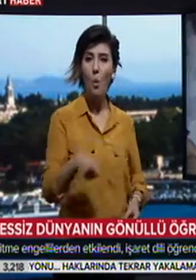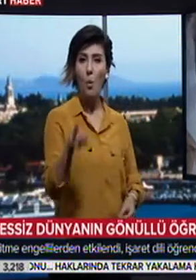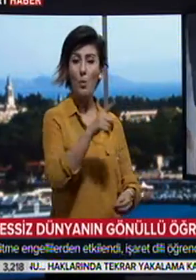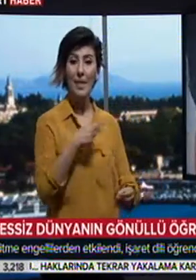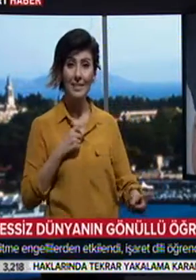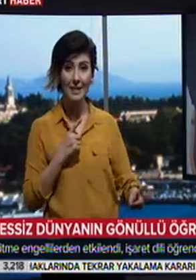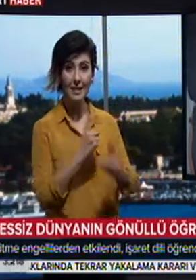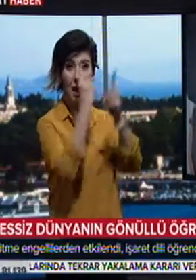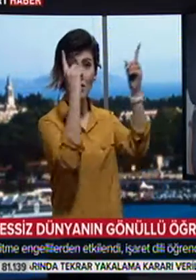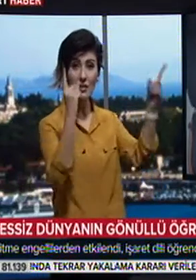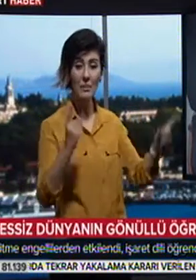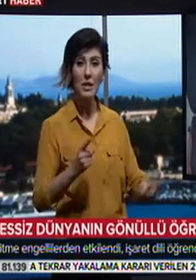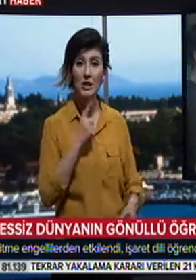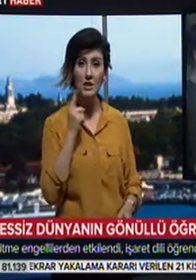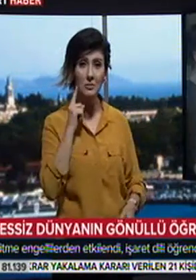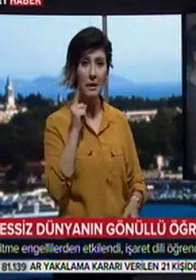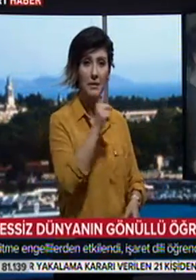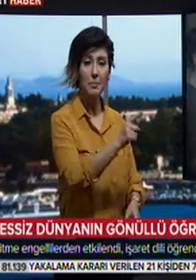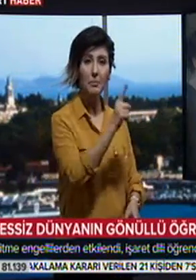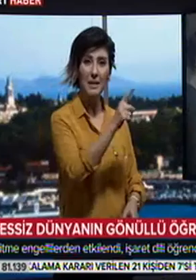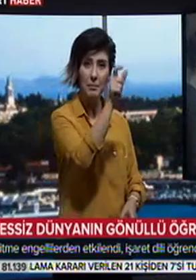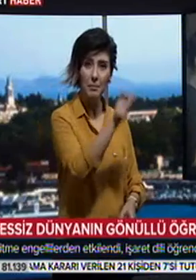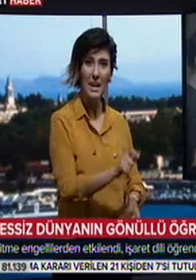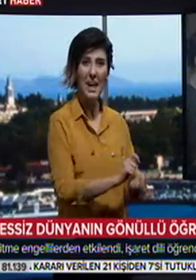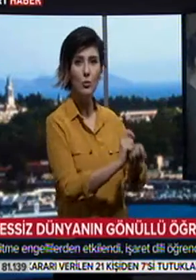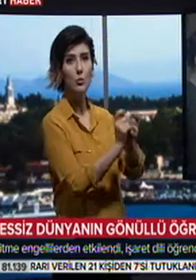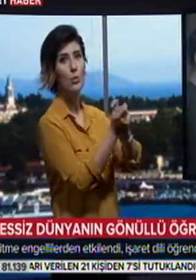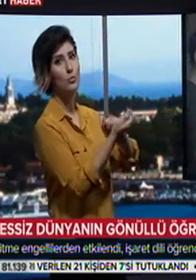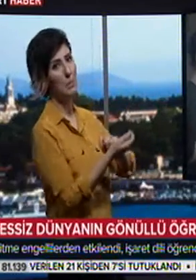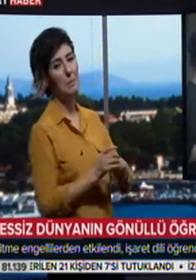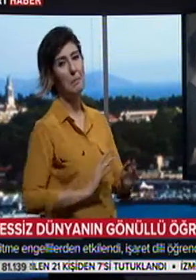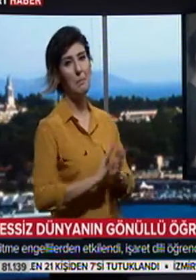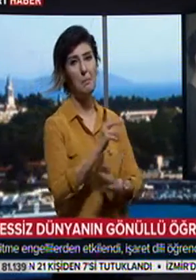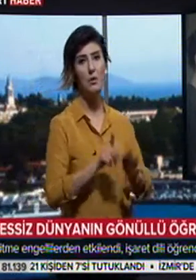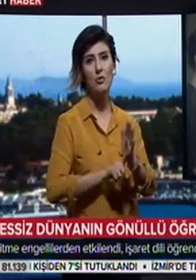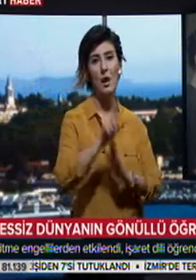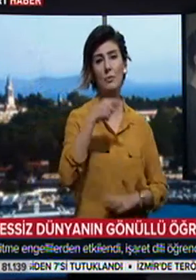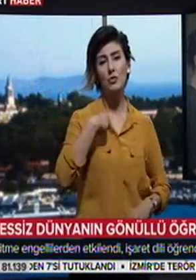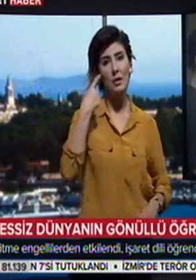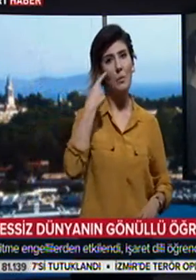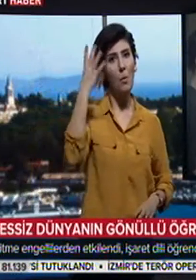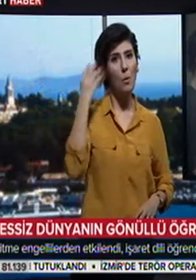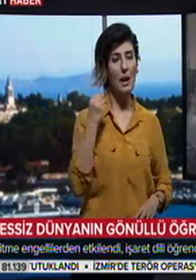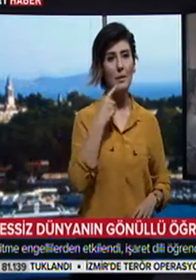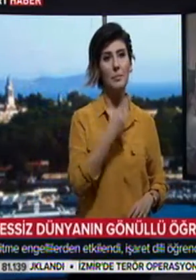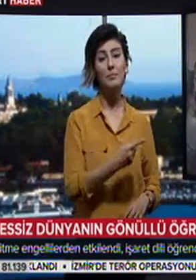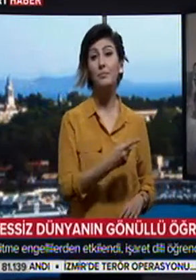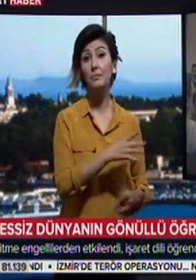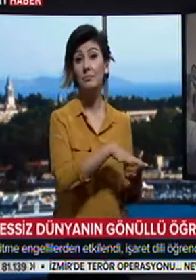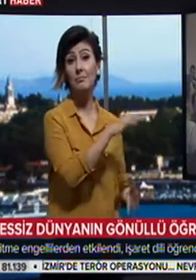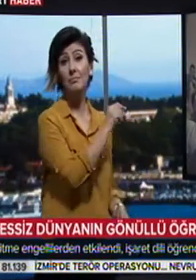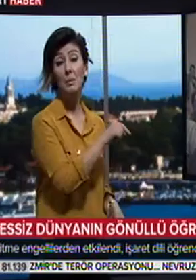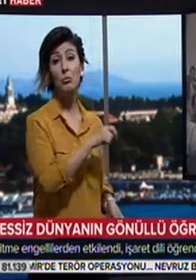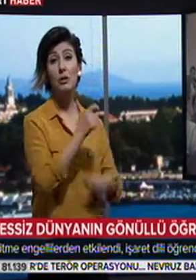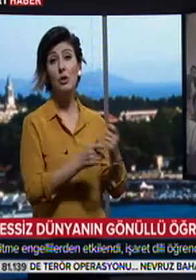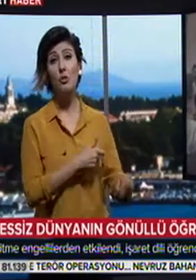onlarla karşılaştığımda işitme engelliden bir bireye dönüştürmeyi başarabileceğimi fark ettim. Ayşe Gürbulak